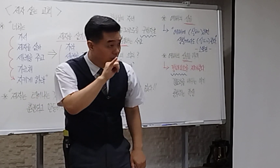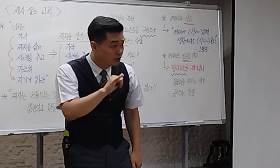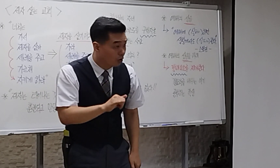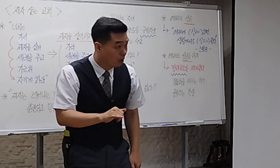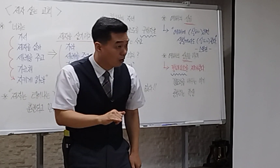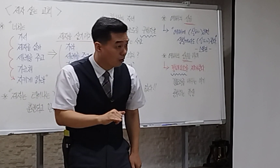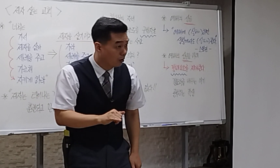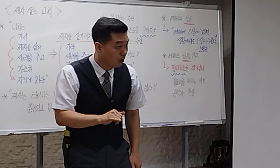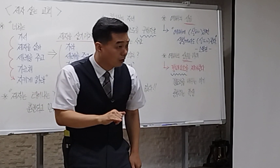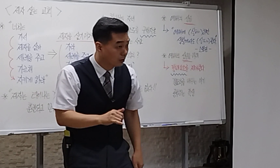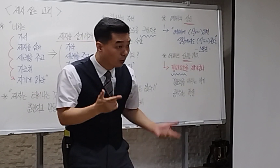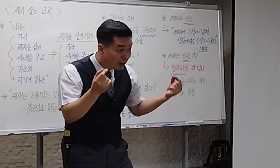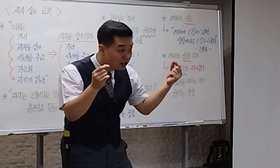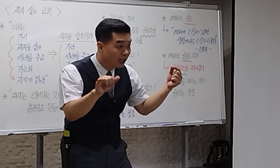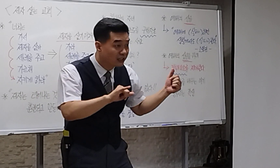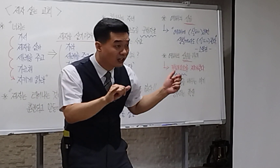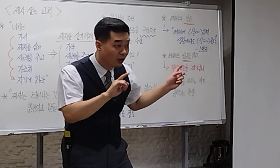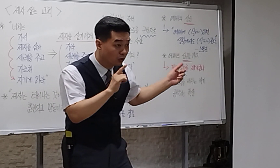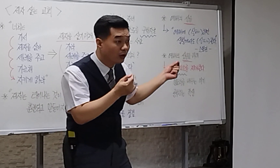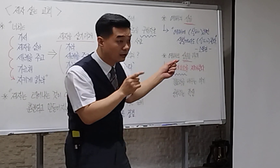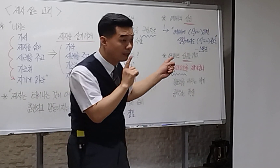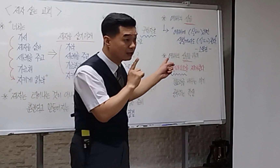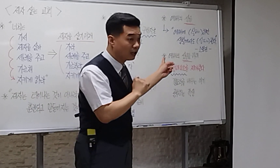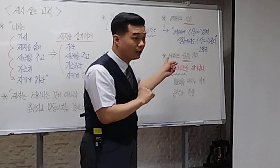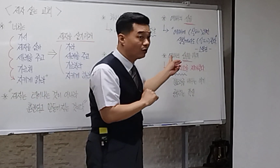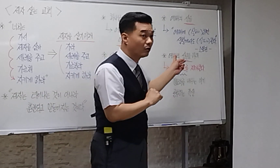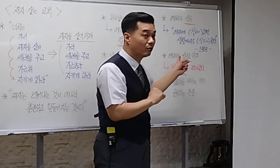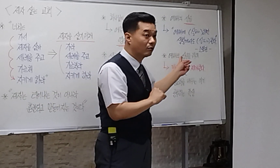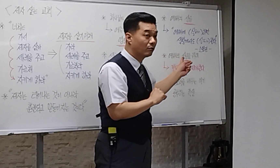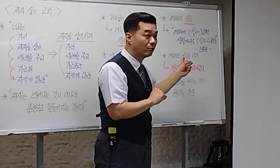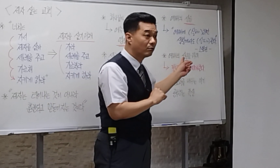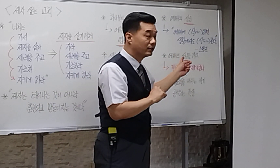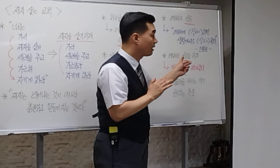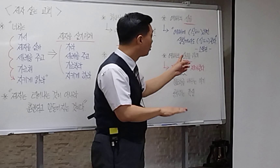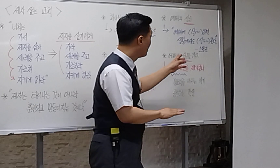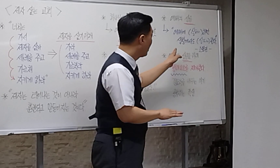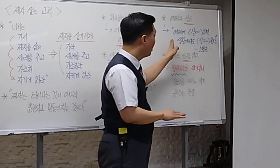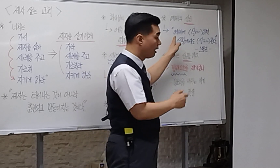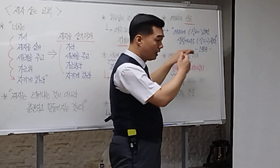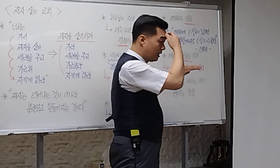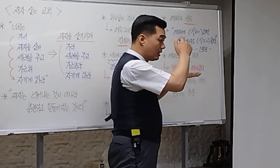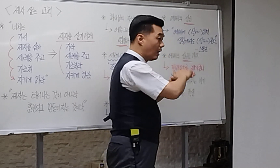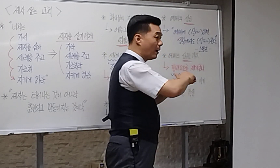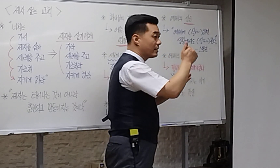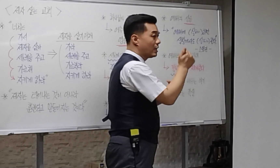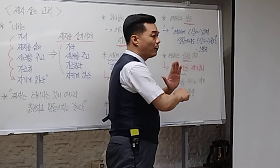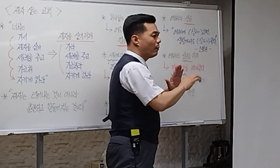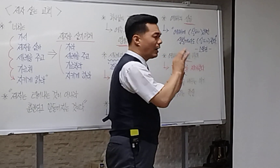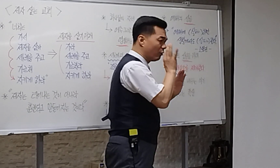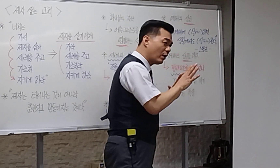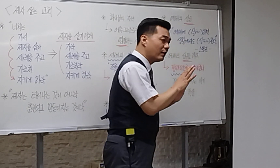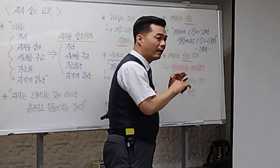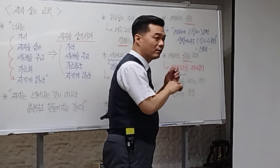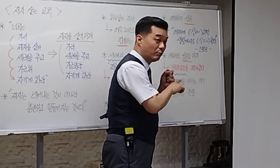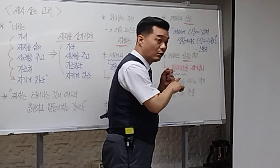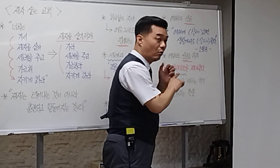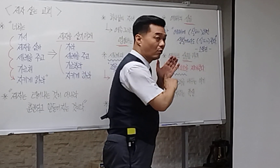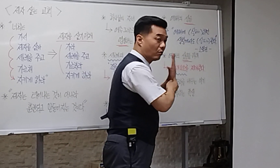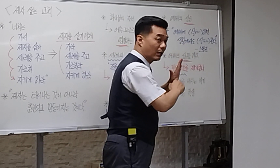있겠죠. 똑같은 얘기잖아요. 똑같은 말이잖아요. 자, 그런데 예배에 실패하면 안 된다라는 의미로